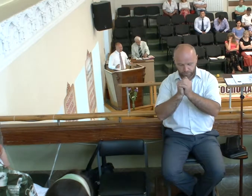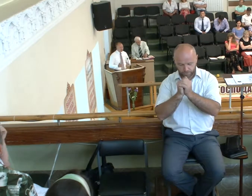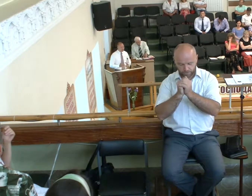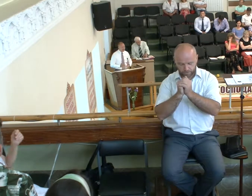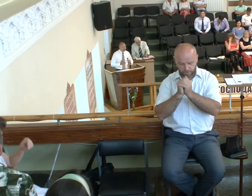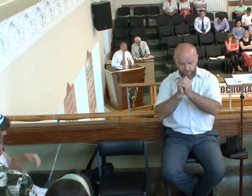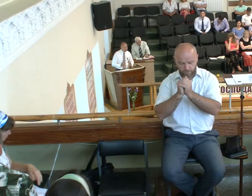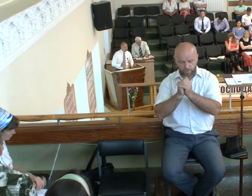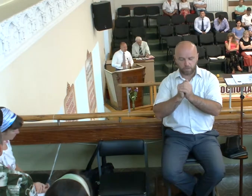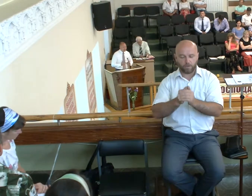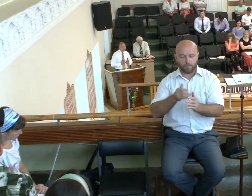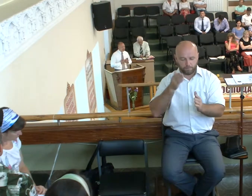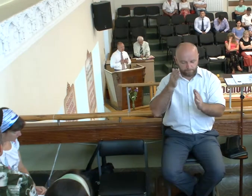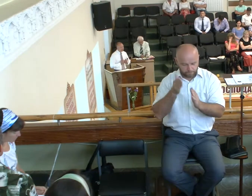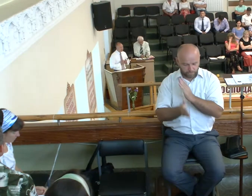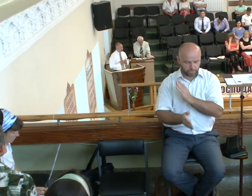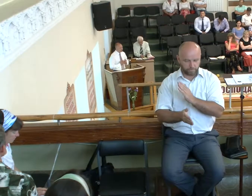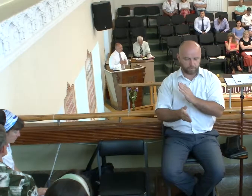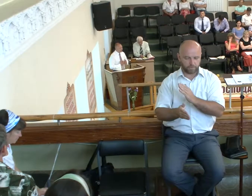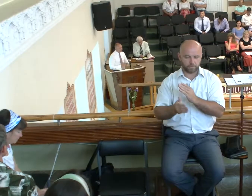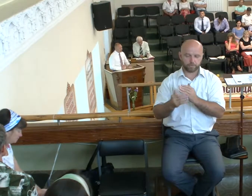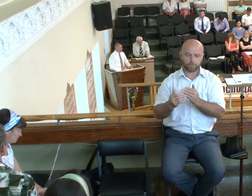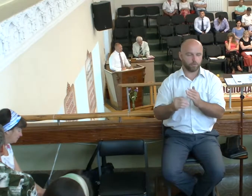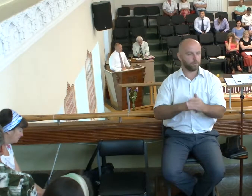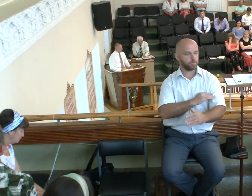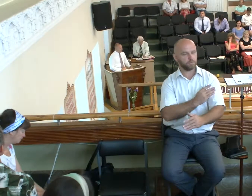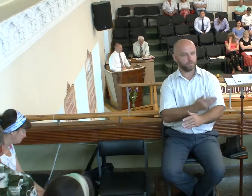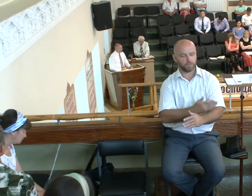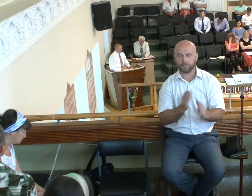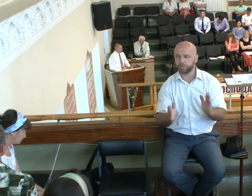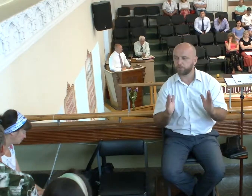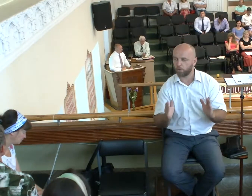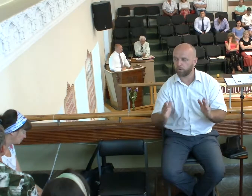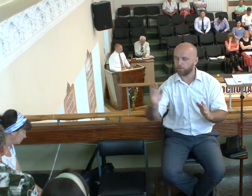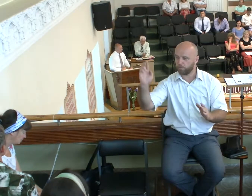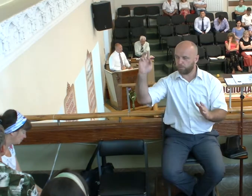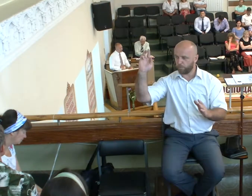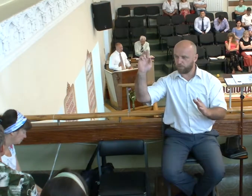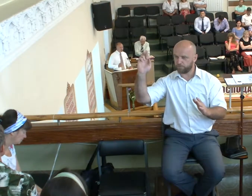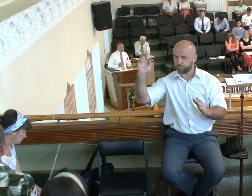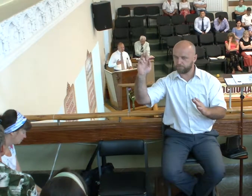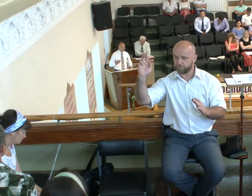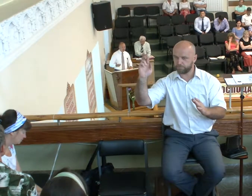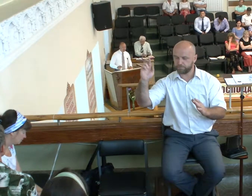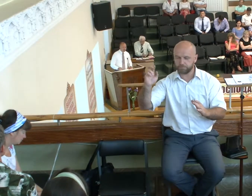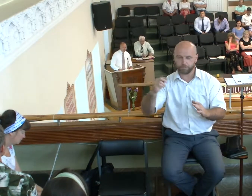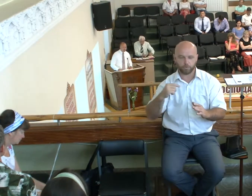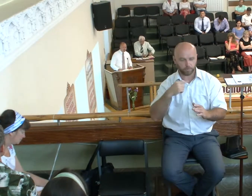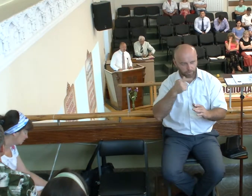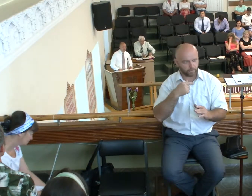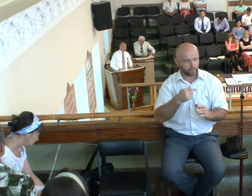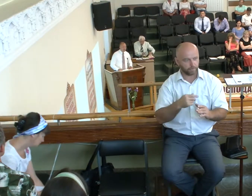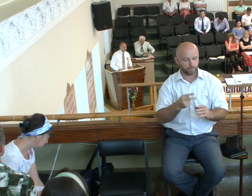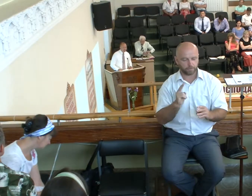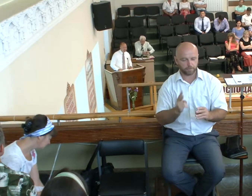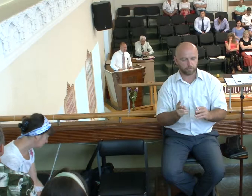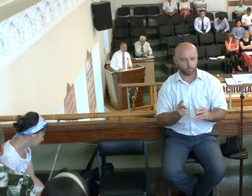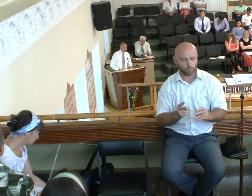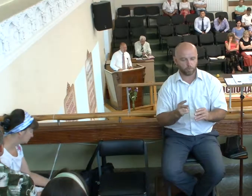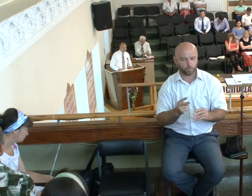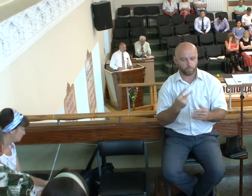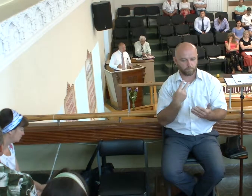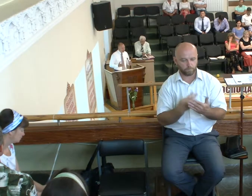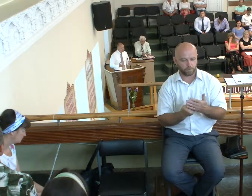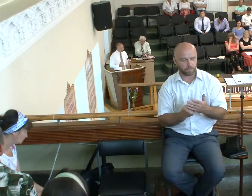что он от Отца получает силу. Он не раз говорит своим ученикам: кто видел меня, тот видел Отца. Он Отца